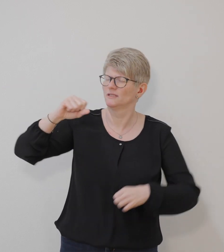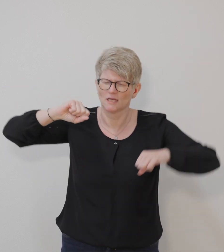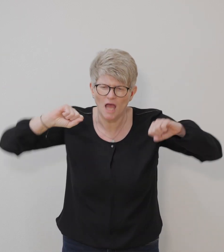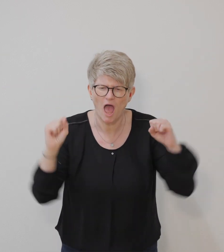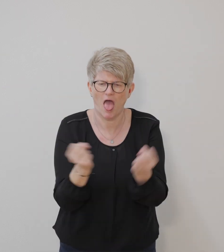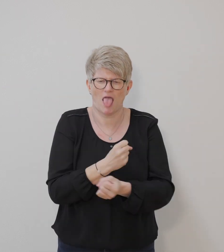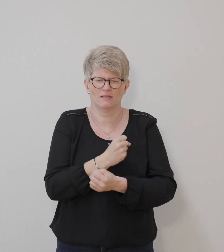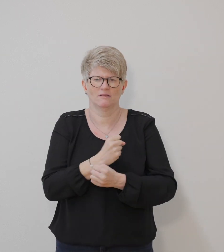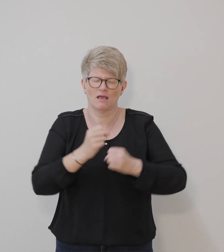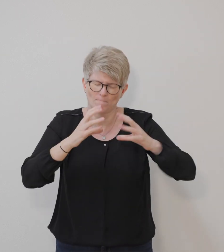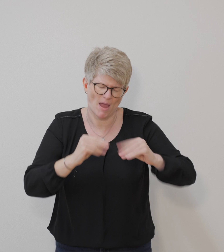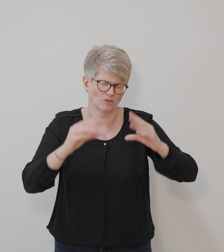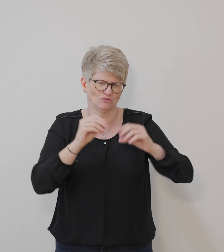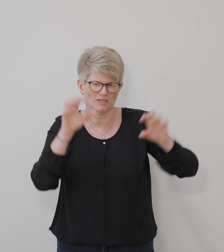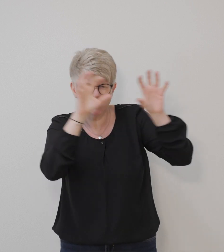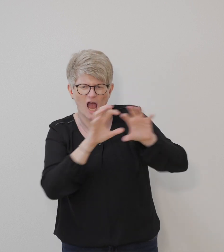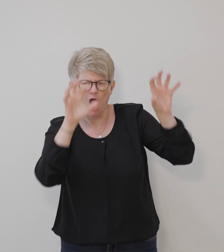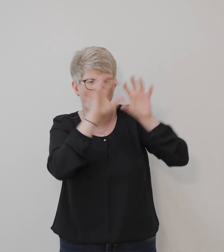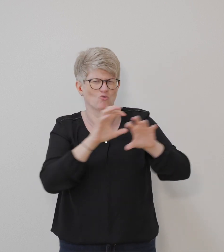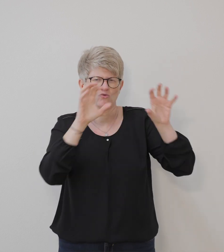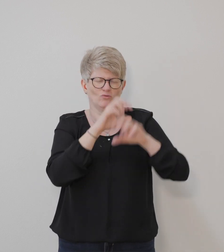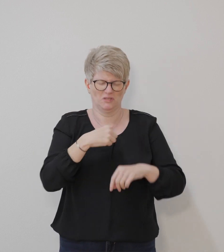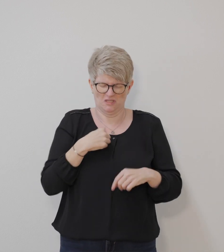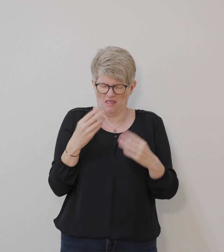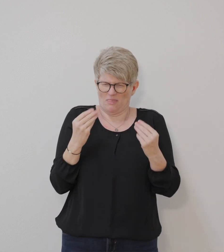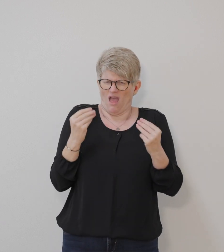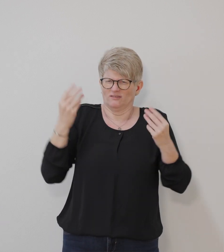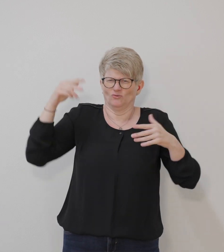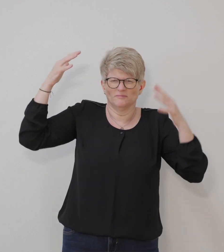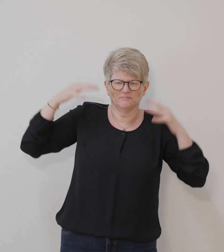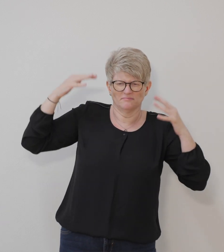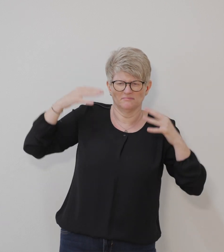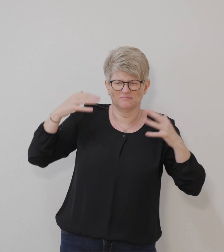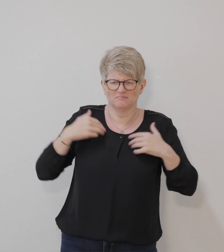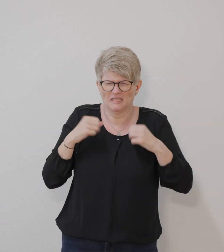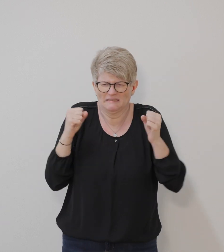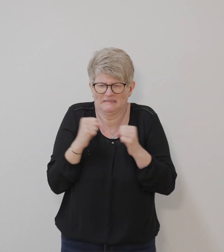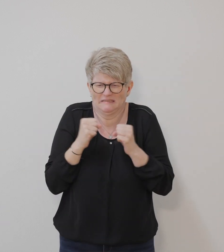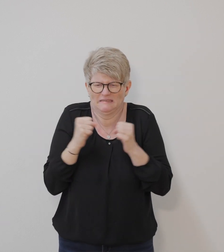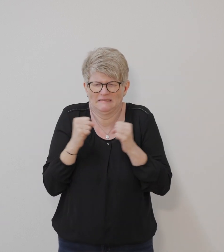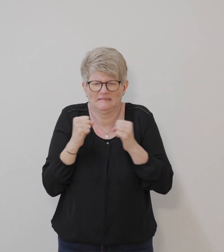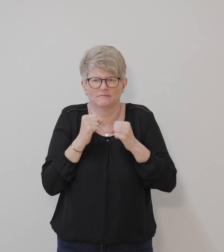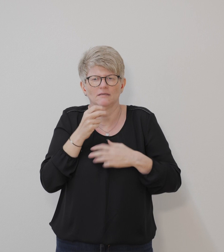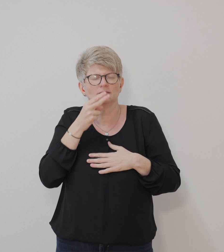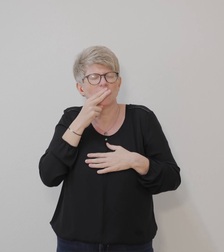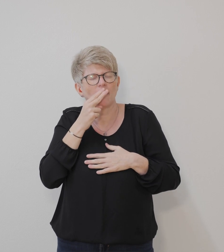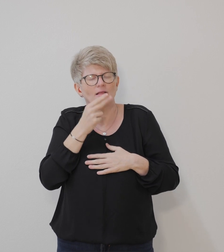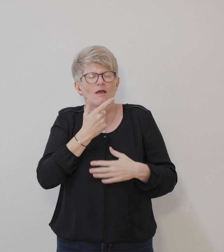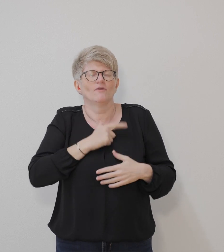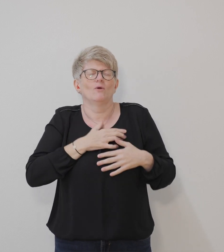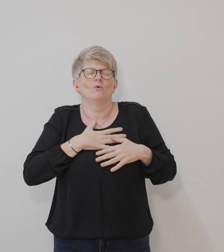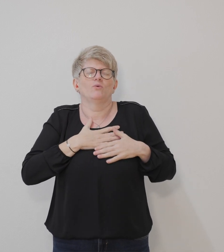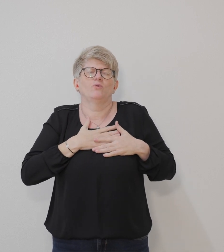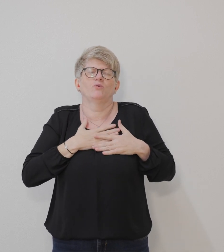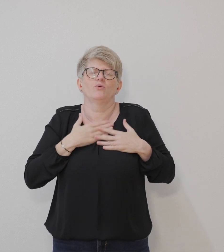Leben. Ein Schluck aus der Flasche kann nicht mehr schaden. Ist doch eh alles egal.